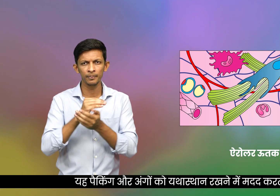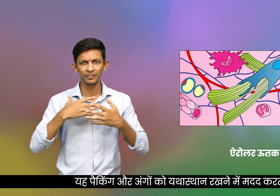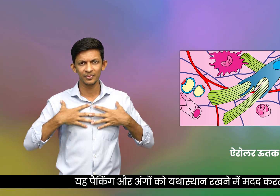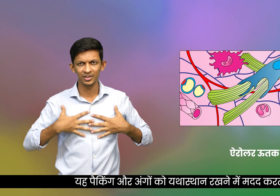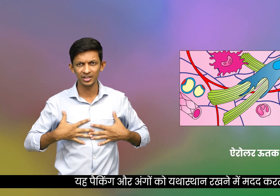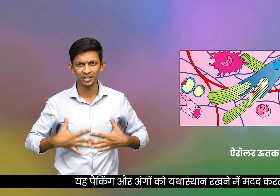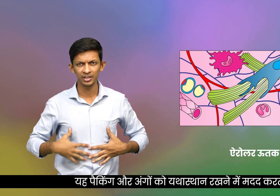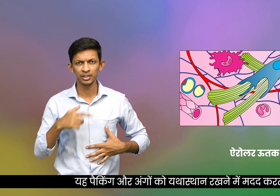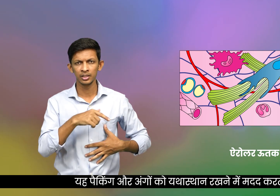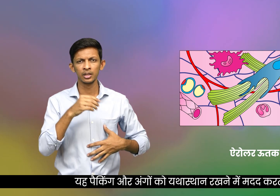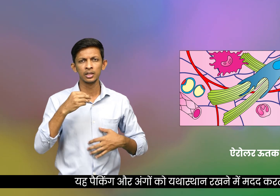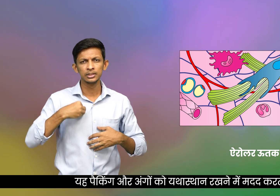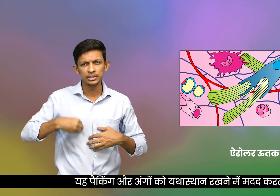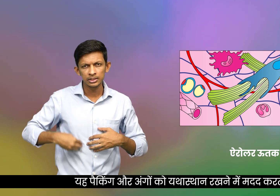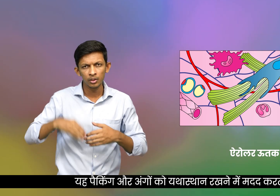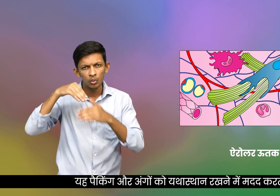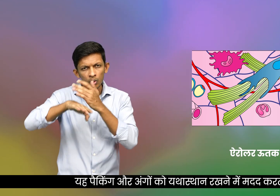है।